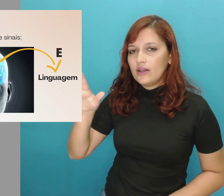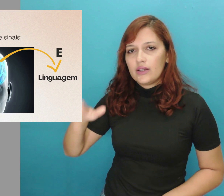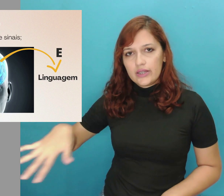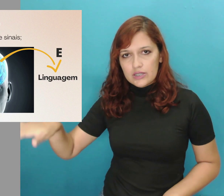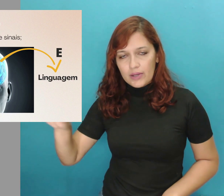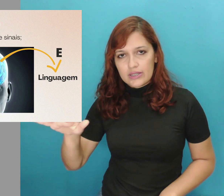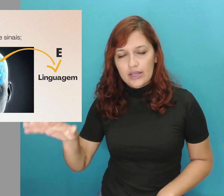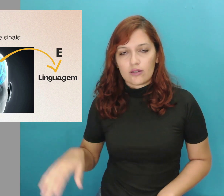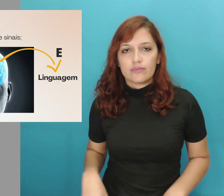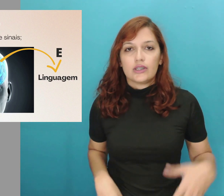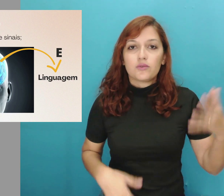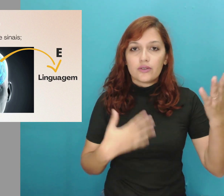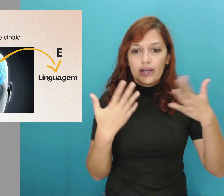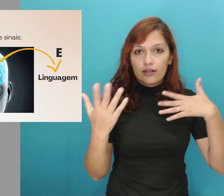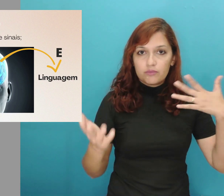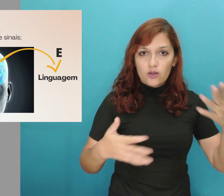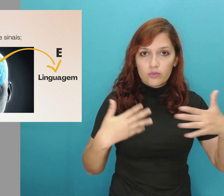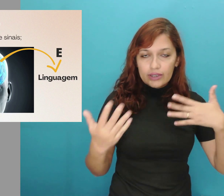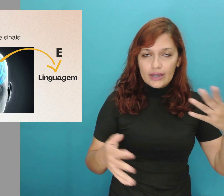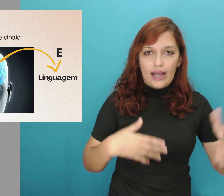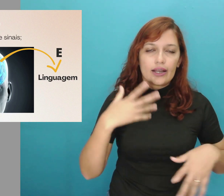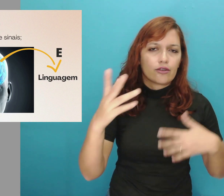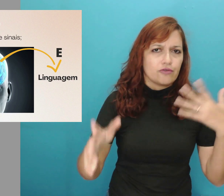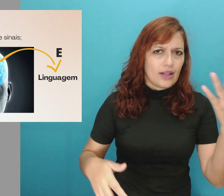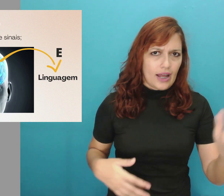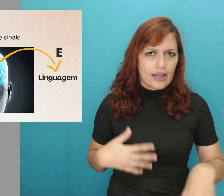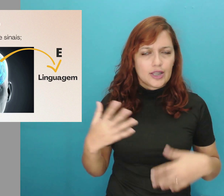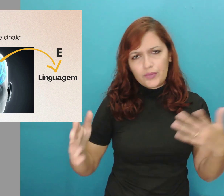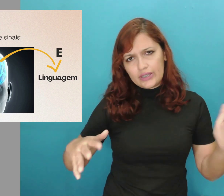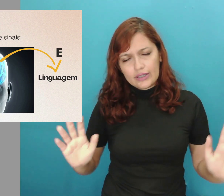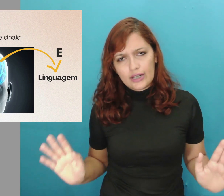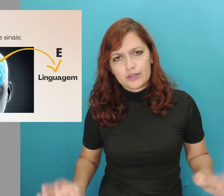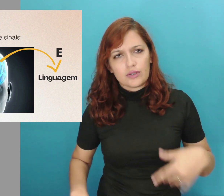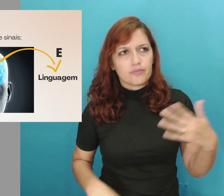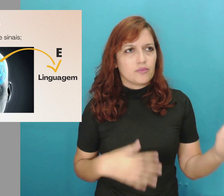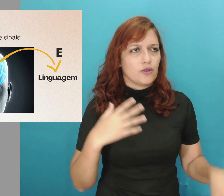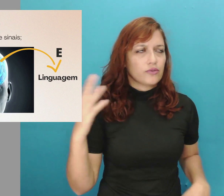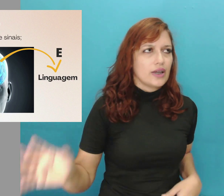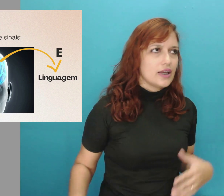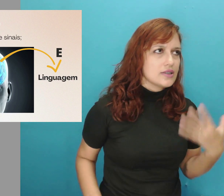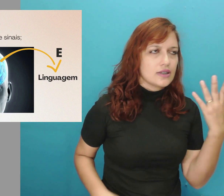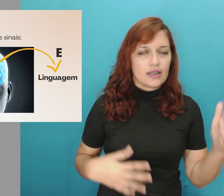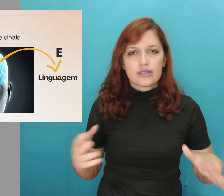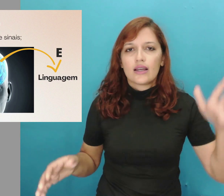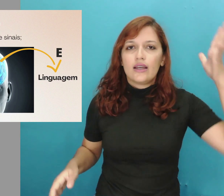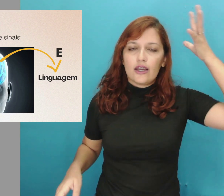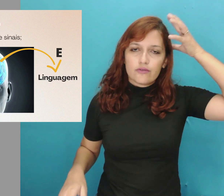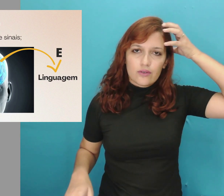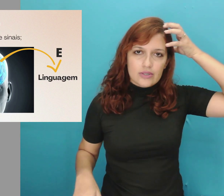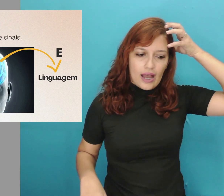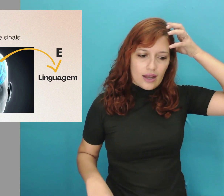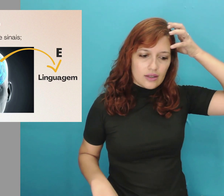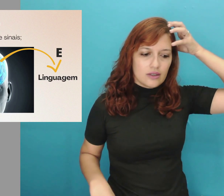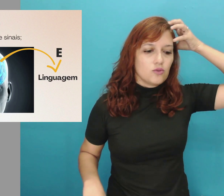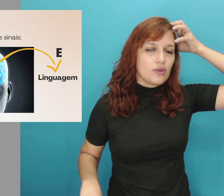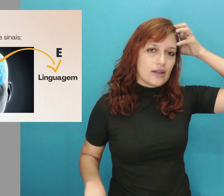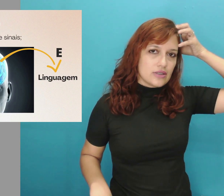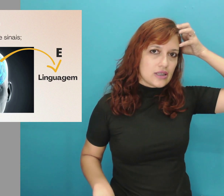e espacial. E quando eu quero me comunicar, quero falar, independente da língua, português, inglês, eu vou usar o lado